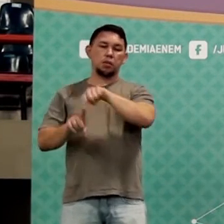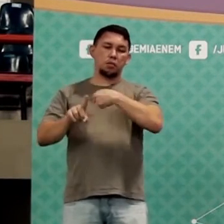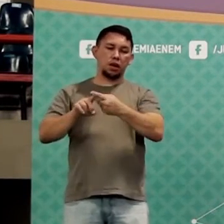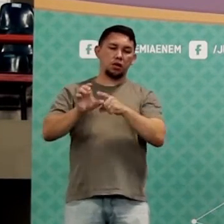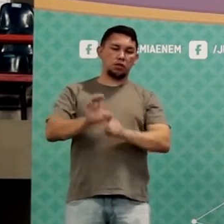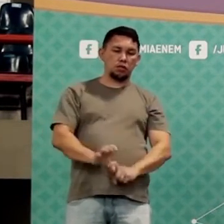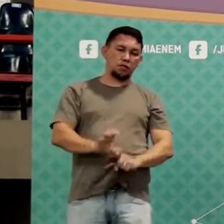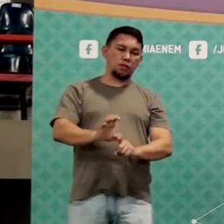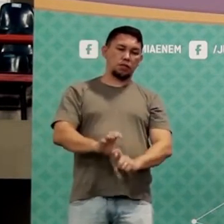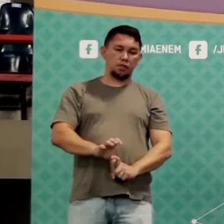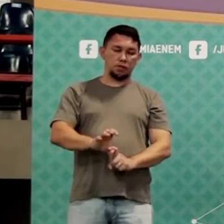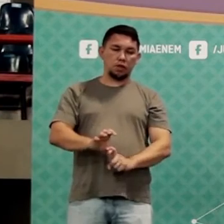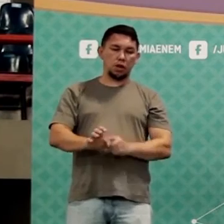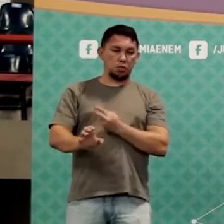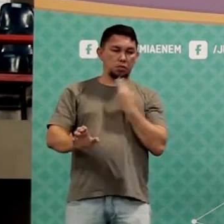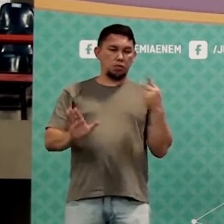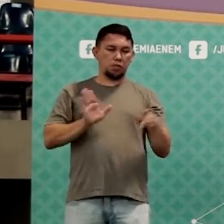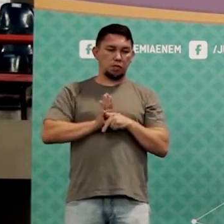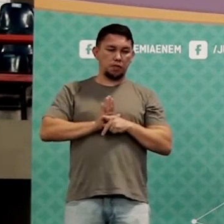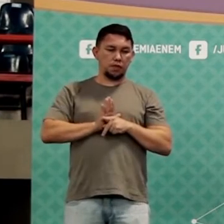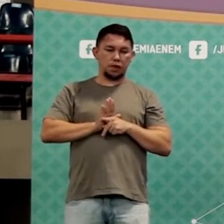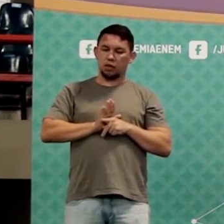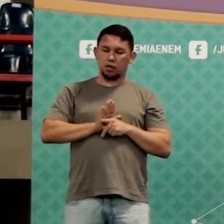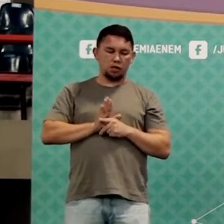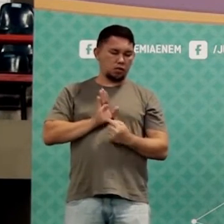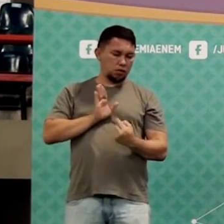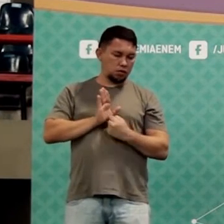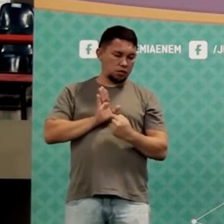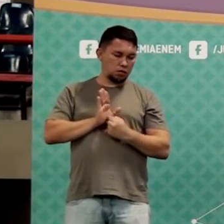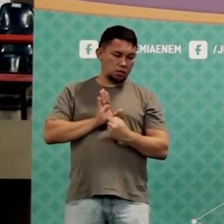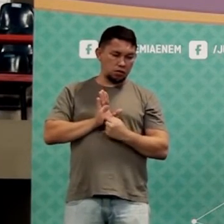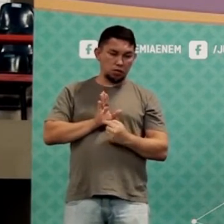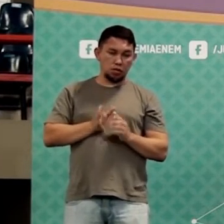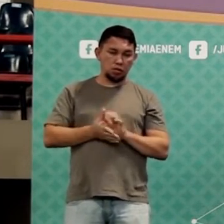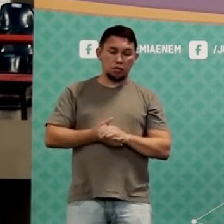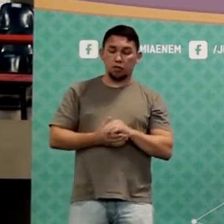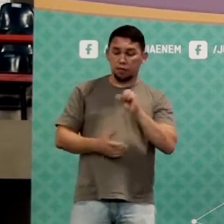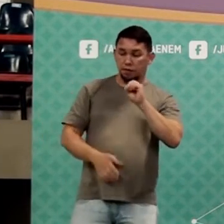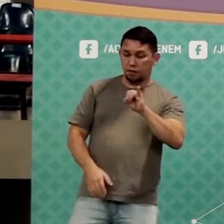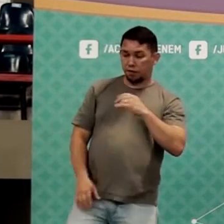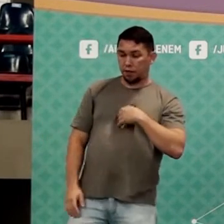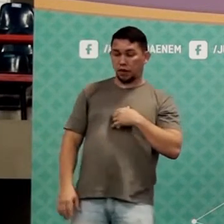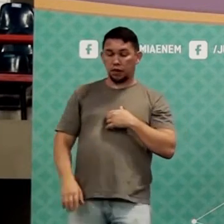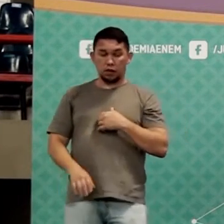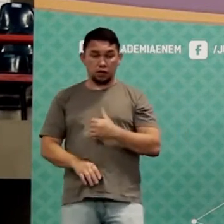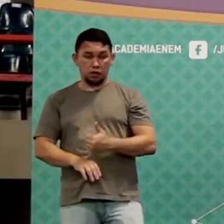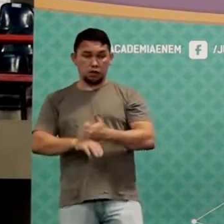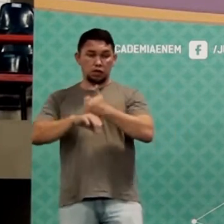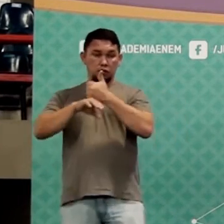dívida. É nominal, não sai. Então se você tem superávit nominal, é porque você é